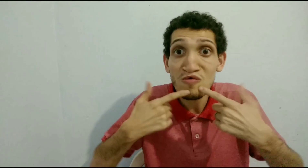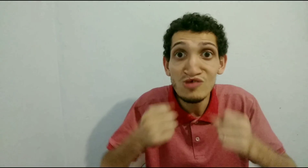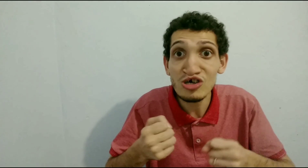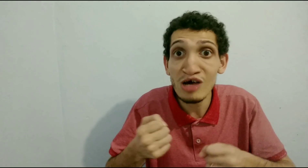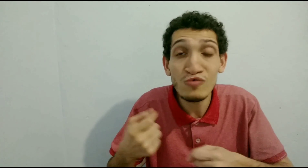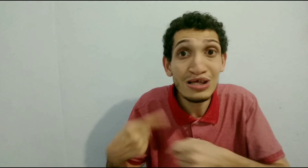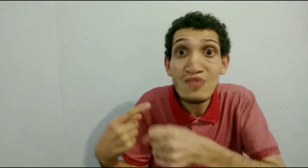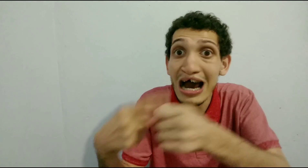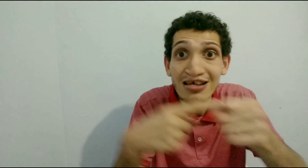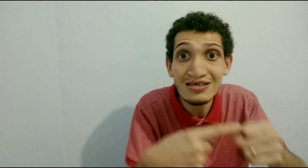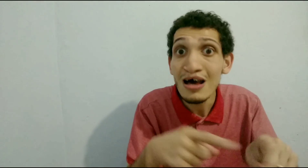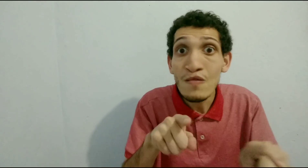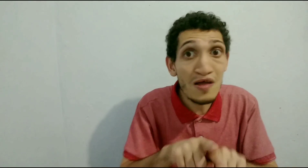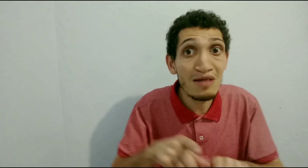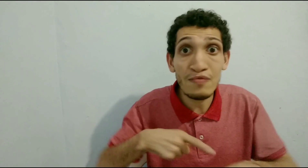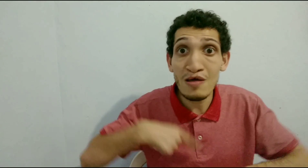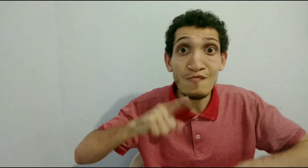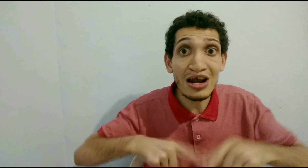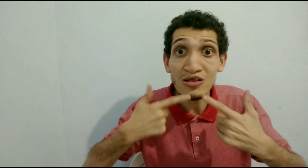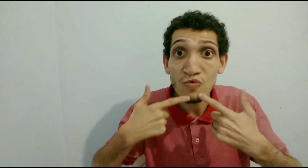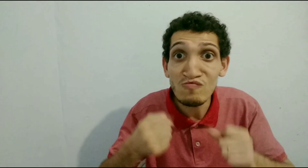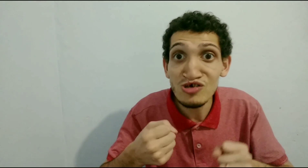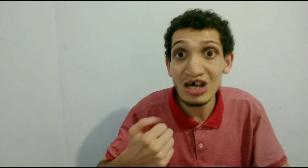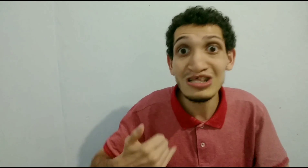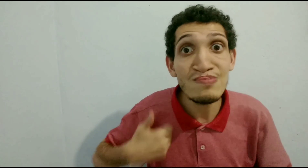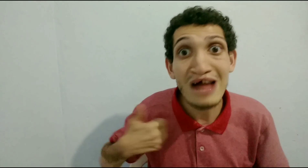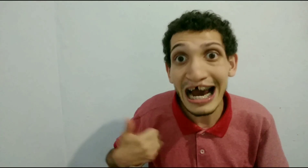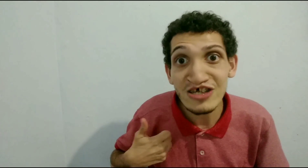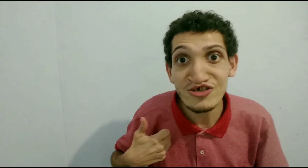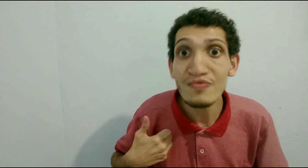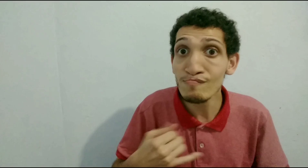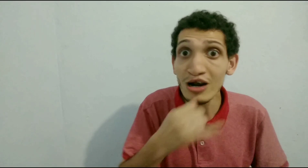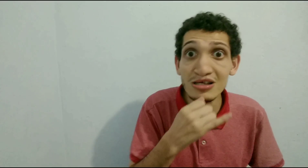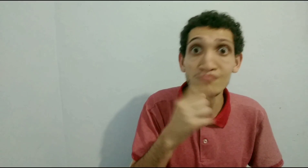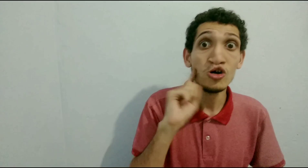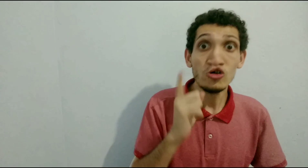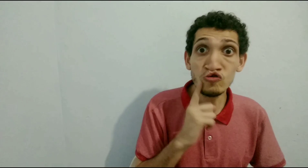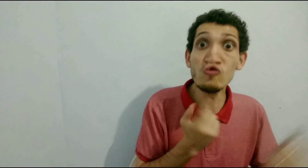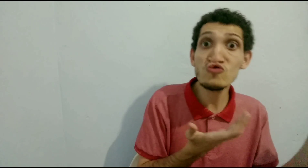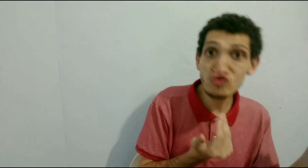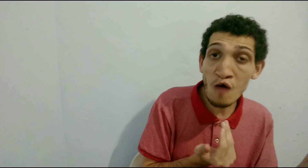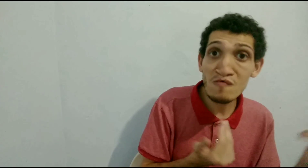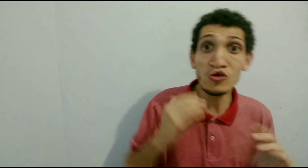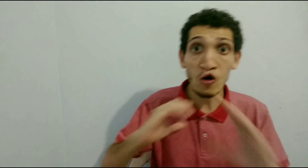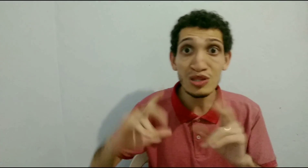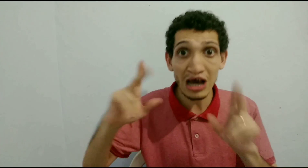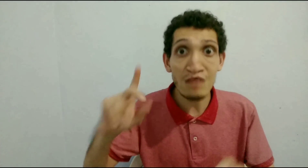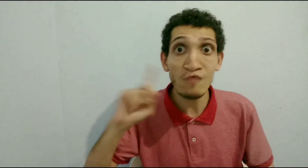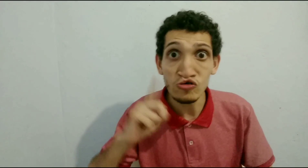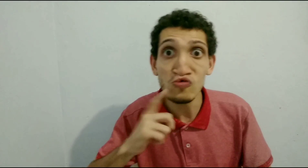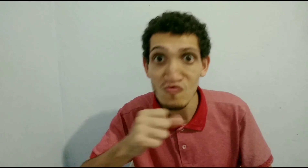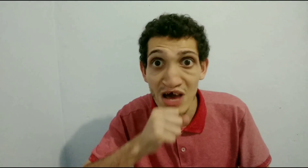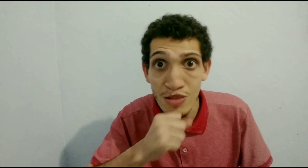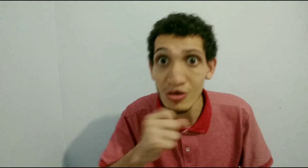linguística com cidades, também tem uma variação linguística de idade, né? Por exemplo, surdos e jovens vão se comunicar igual os velhos?